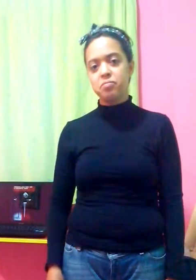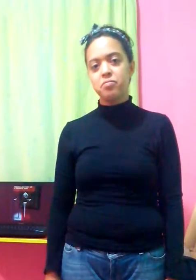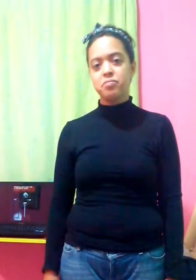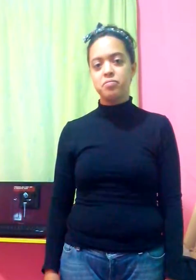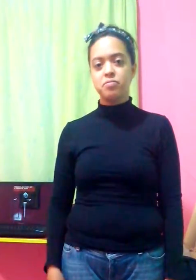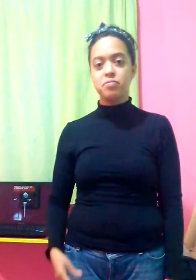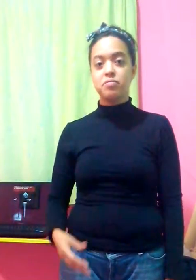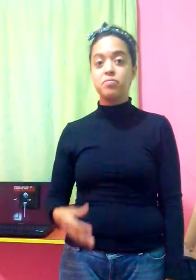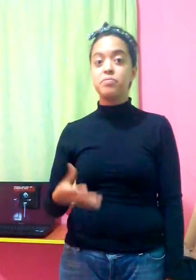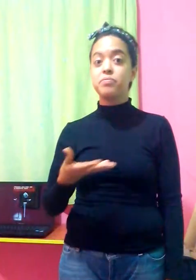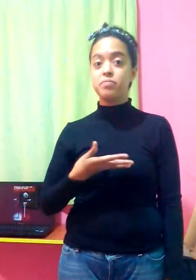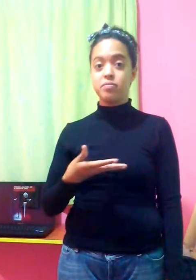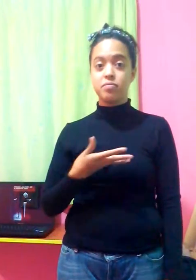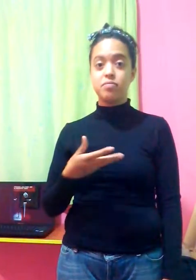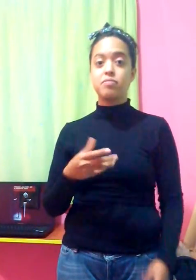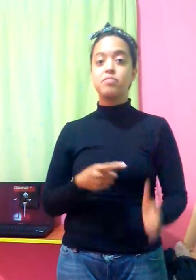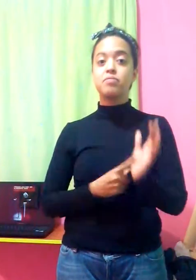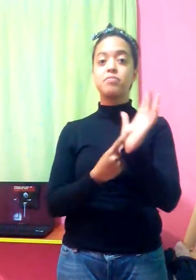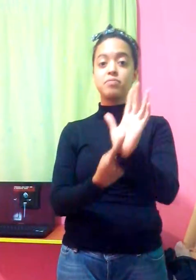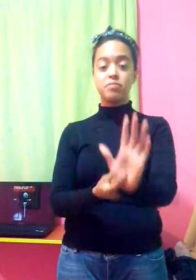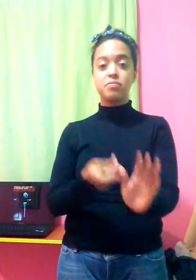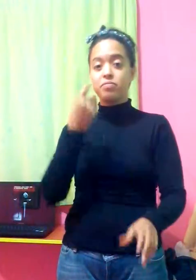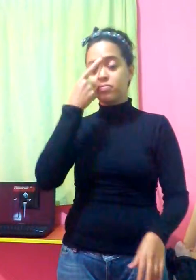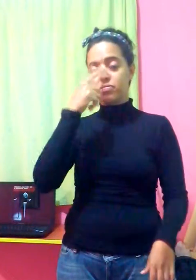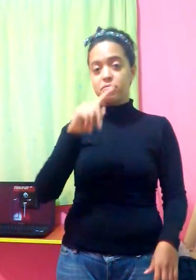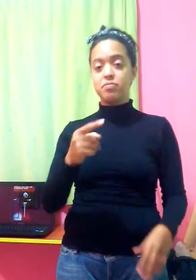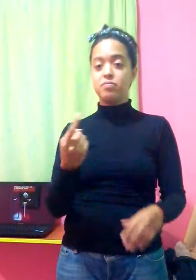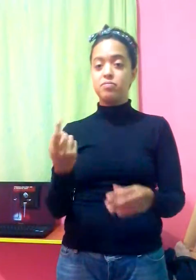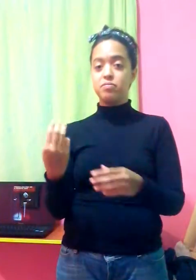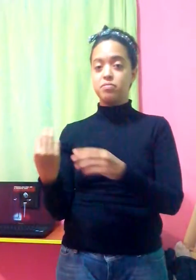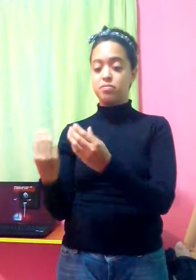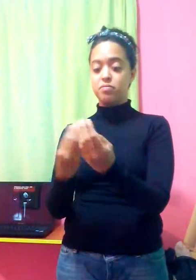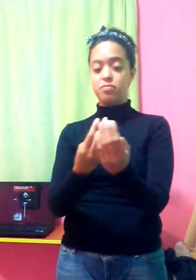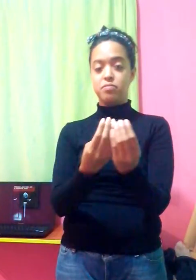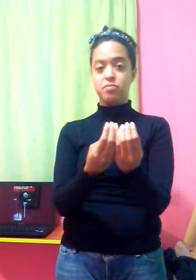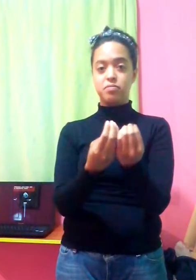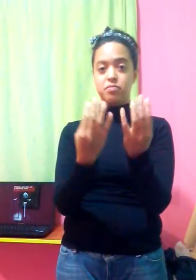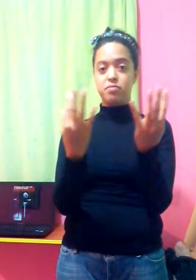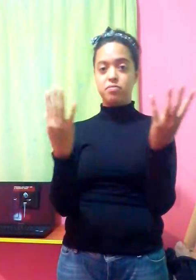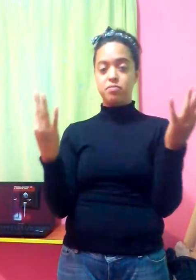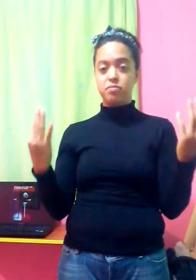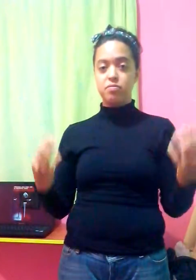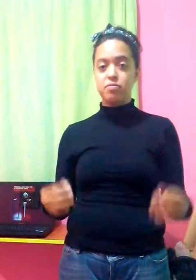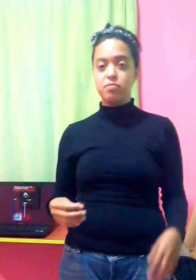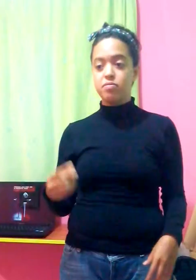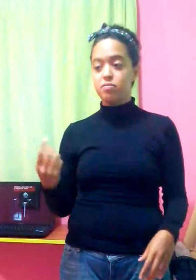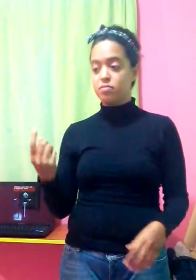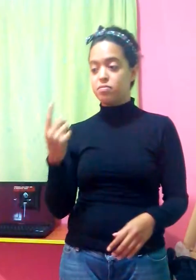Hay garantía para ustedes. Terminando esta charla, esa mujer que está a su lado se postrará a sus